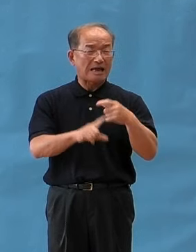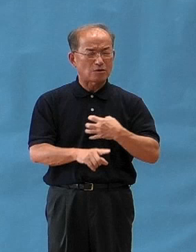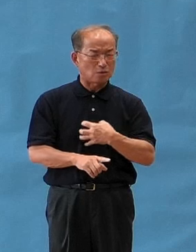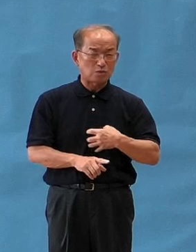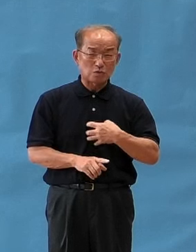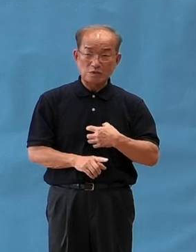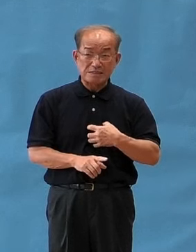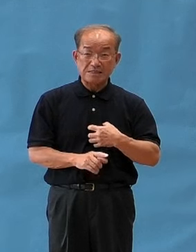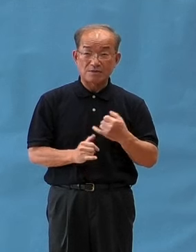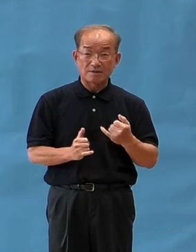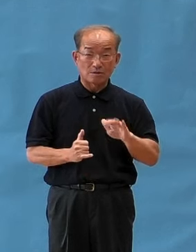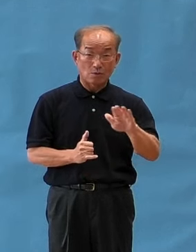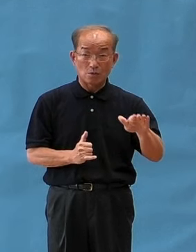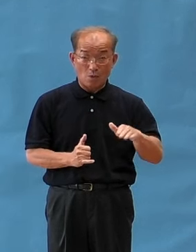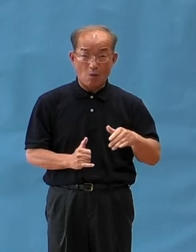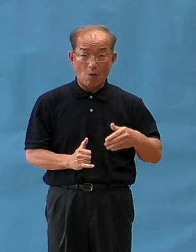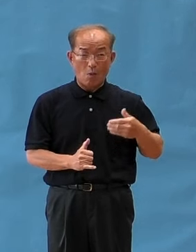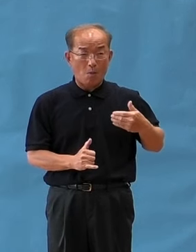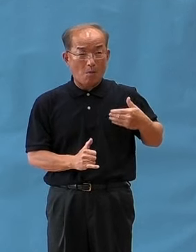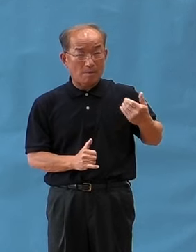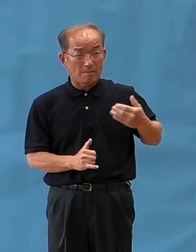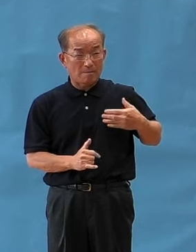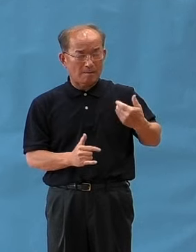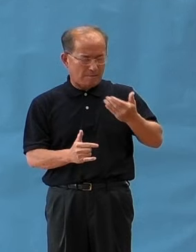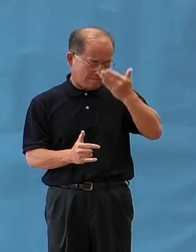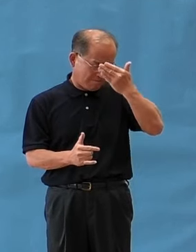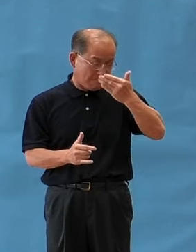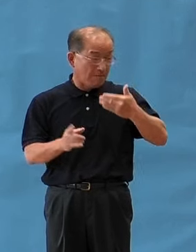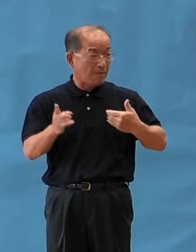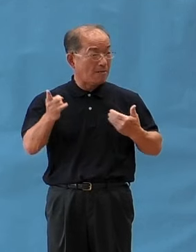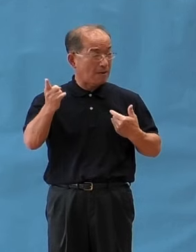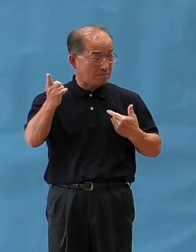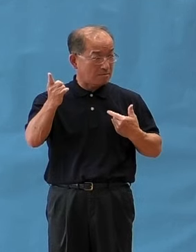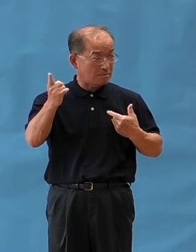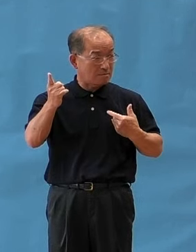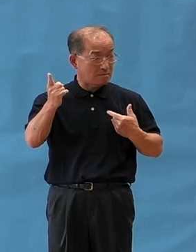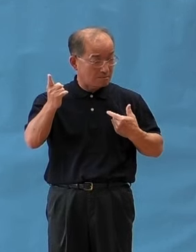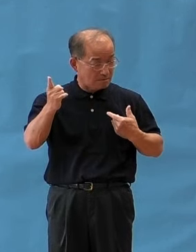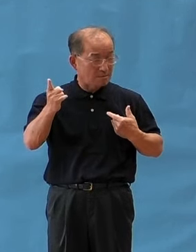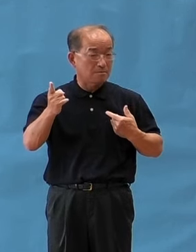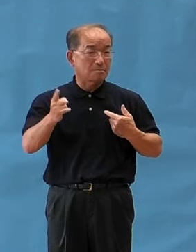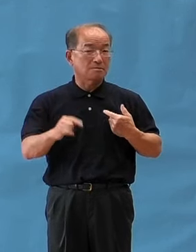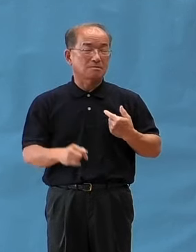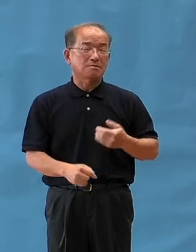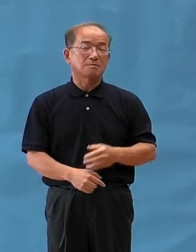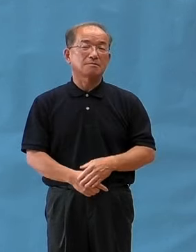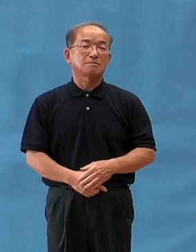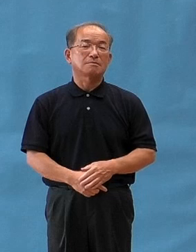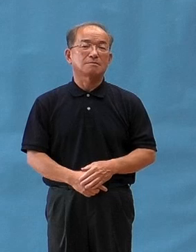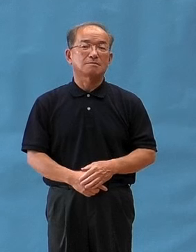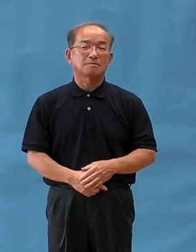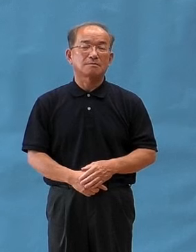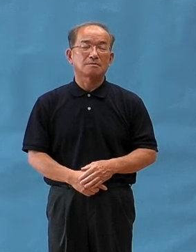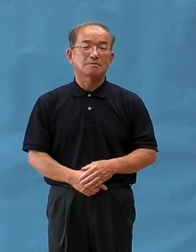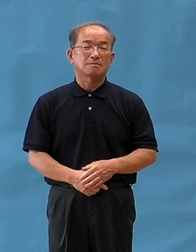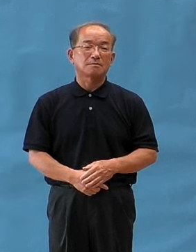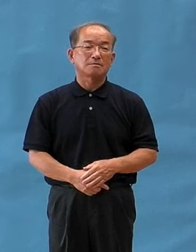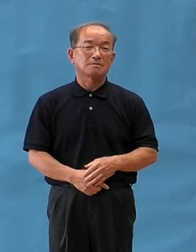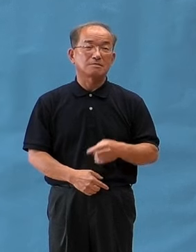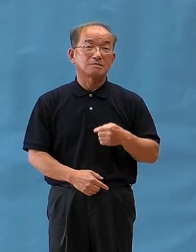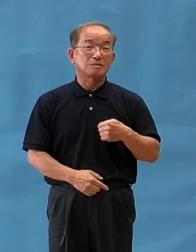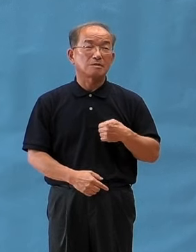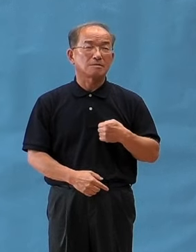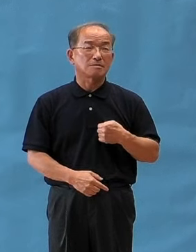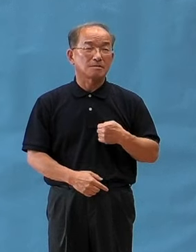たちのことが全く分かってないと。っていうことをもう、その、自分で、その、表明してるもんだから